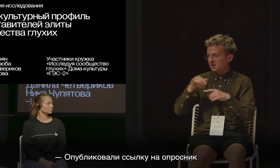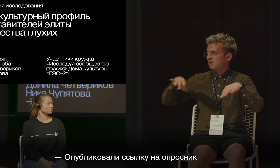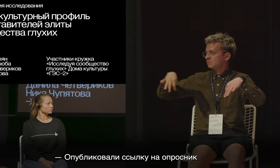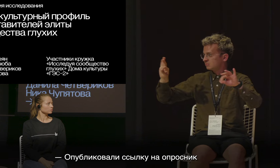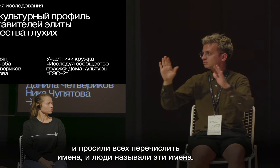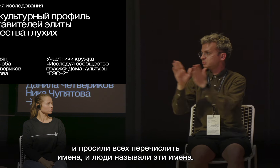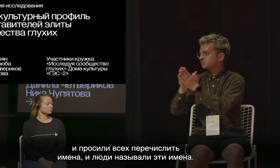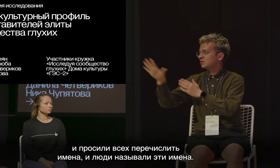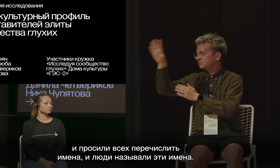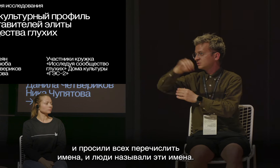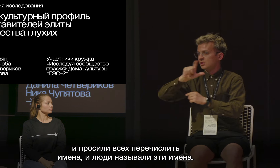Да,